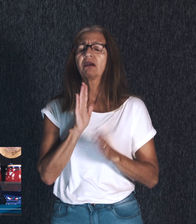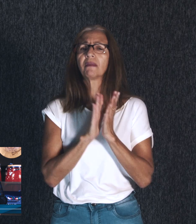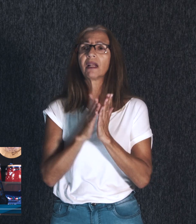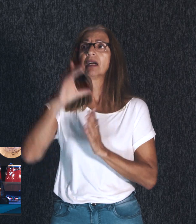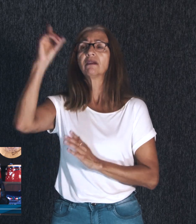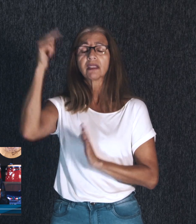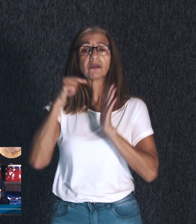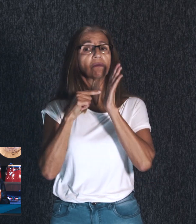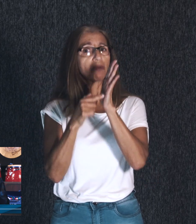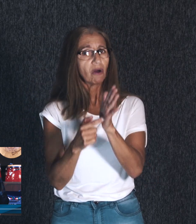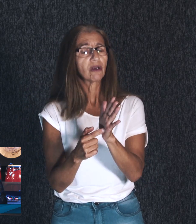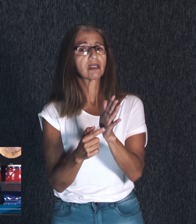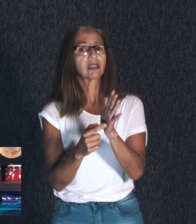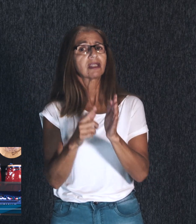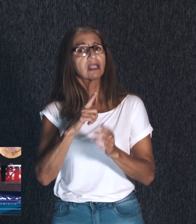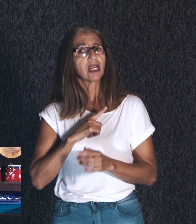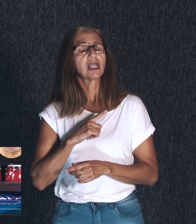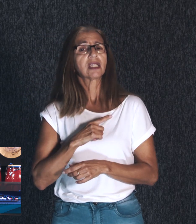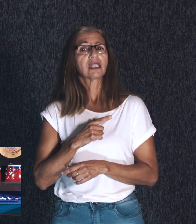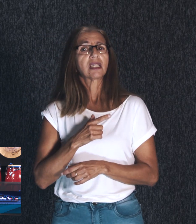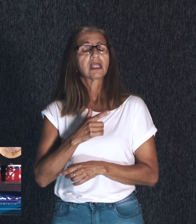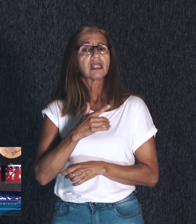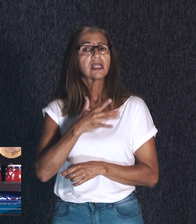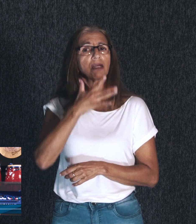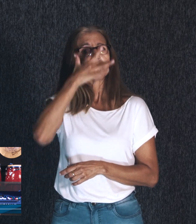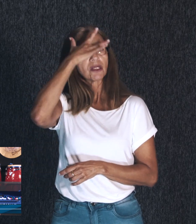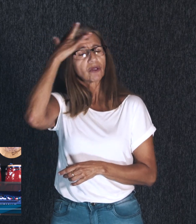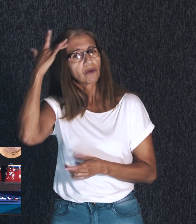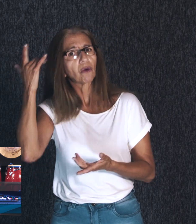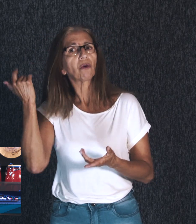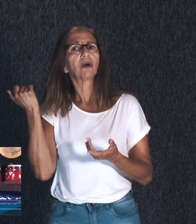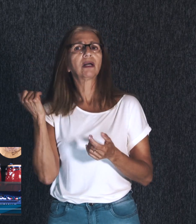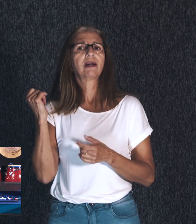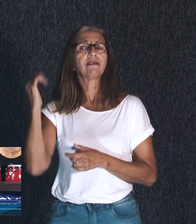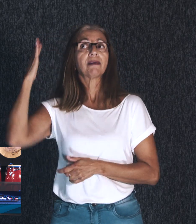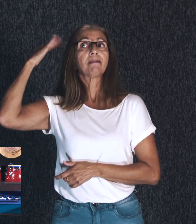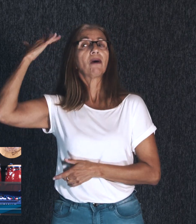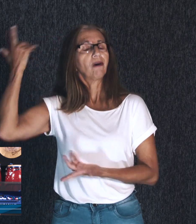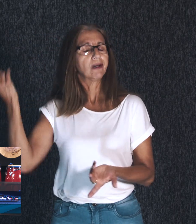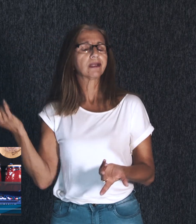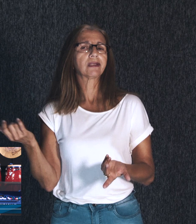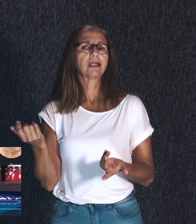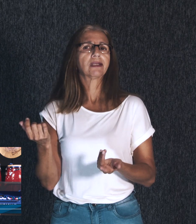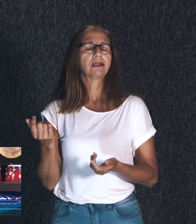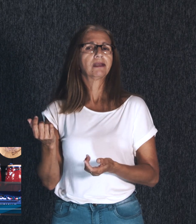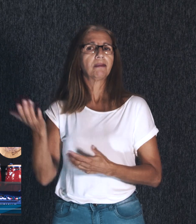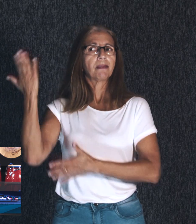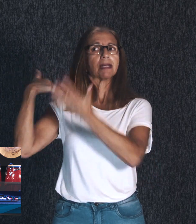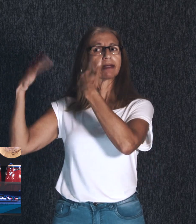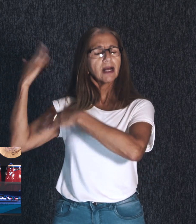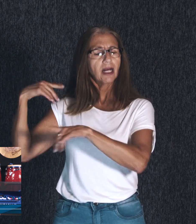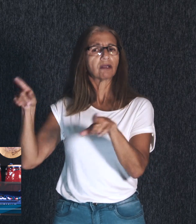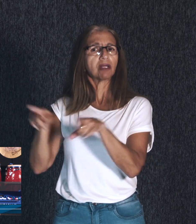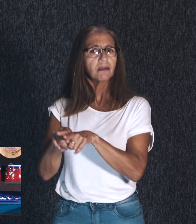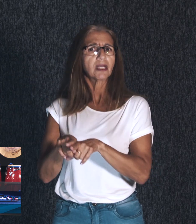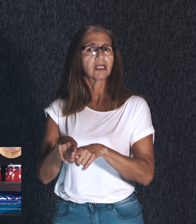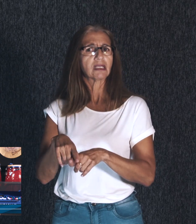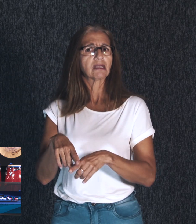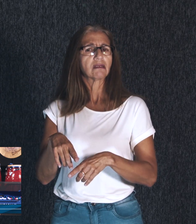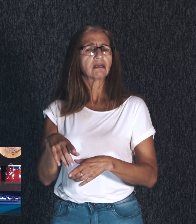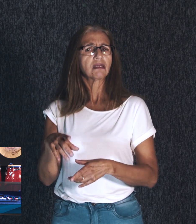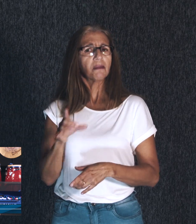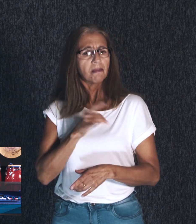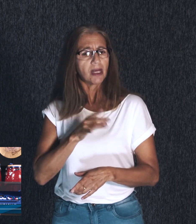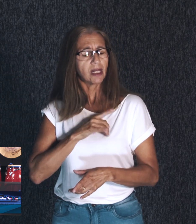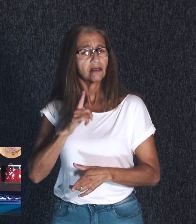Então, não se culpe por sentir medo, por ter medo. Não se culpe. Ter medo é normal.